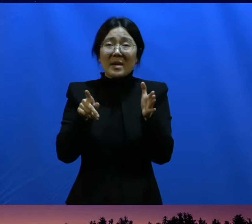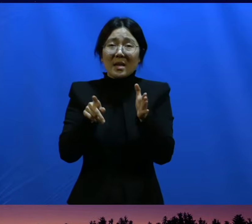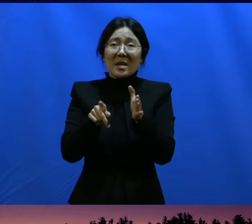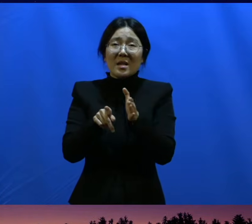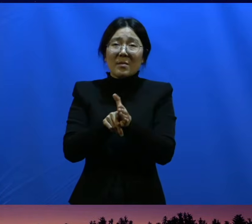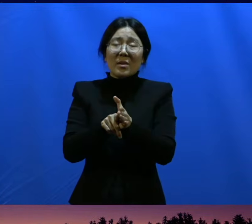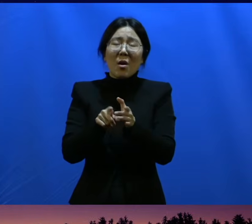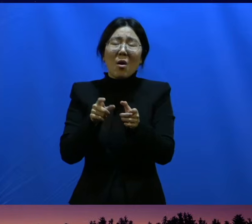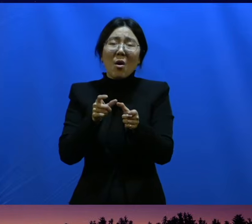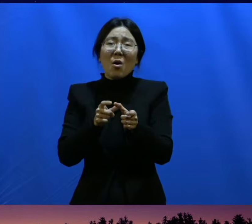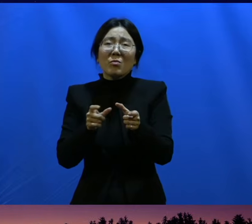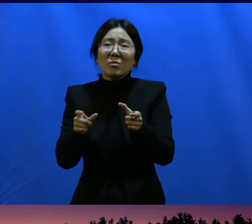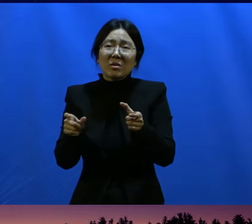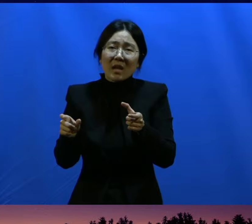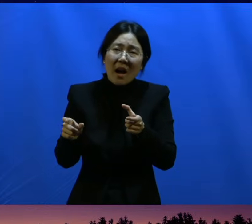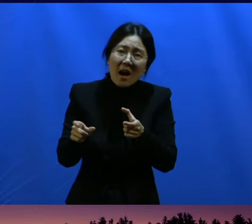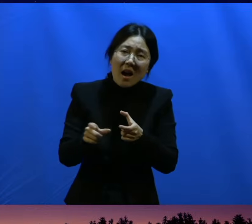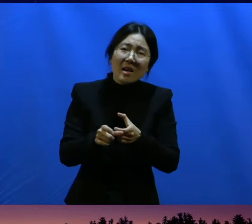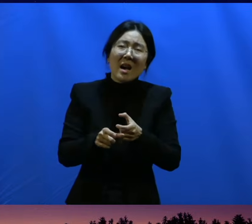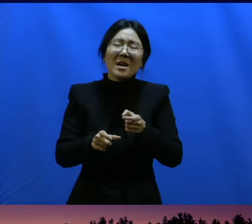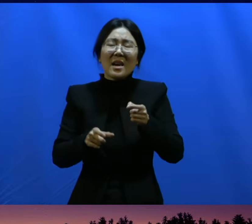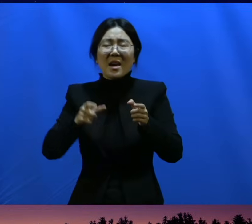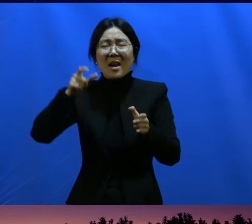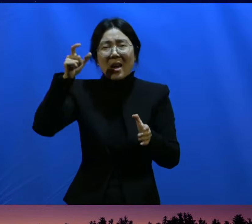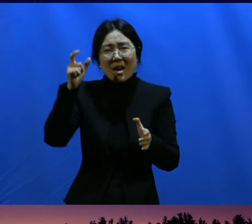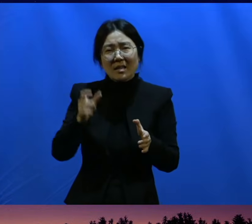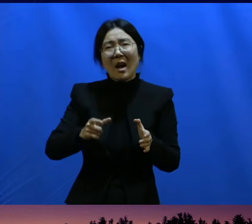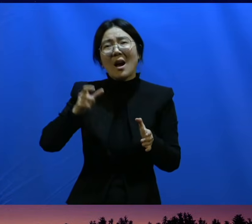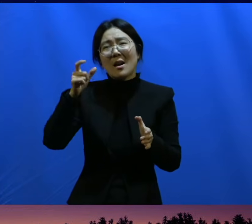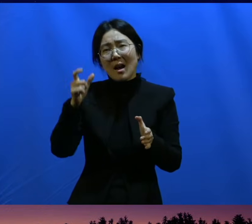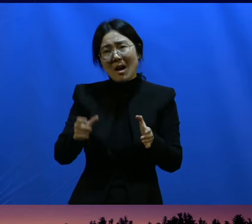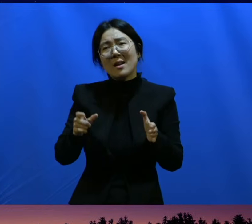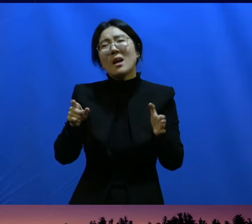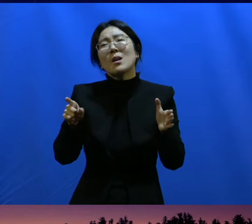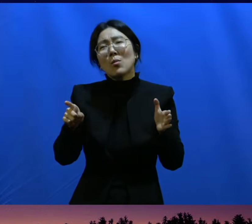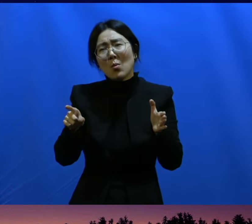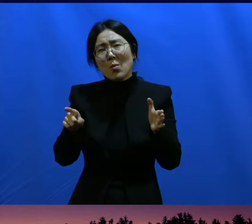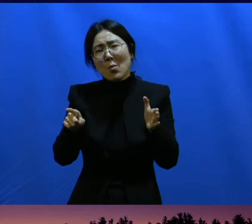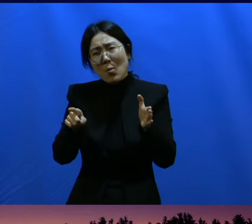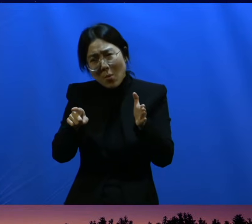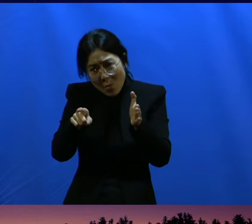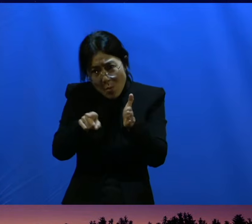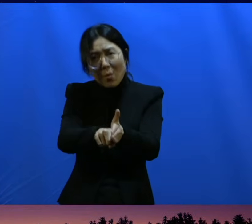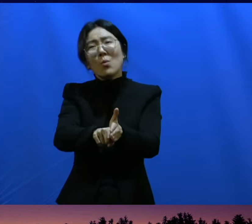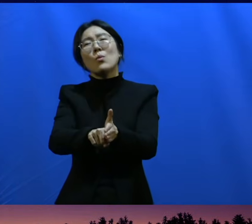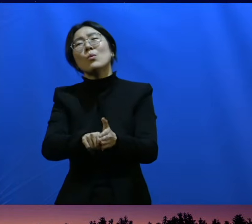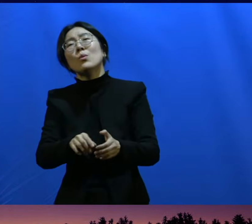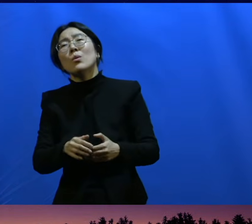나의 믿음 더욱 강하게 자라나고